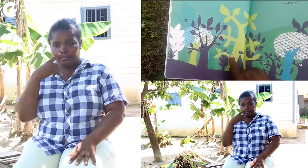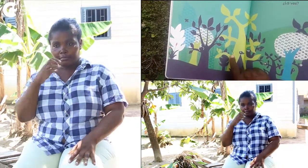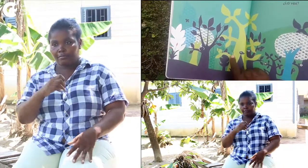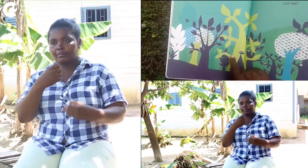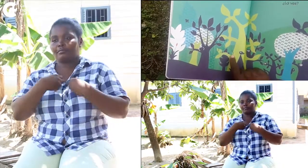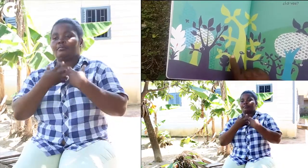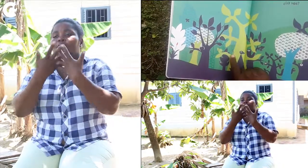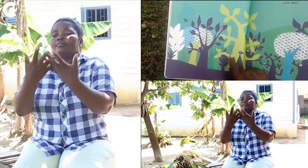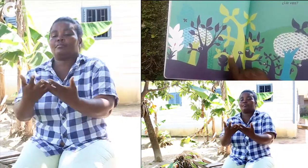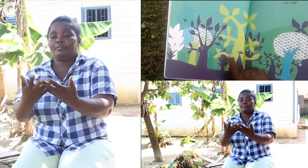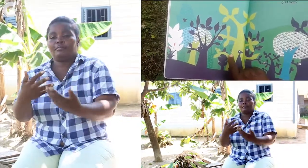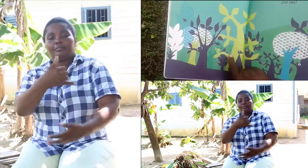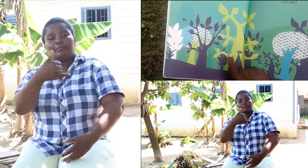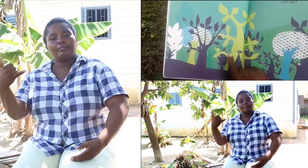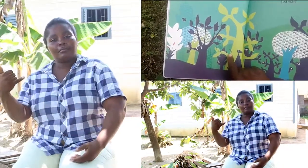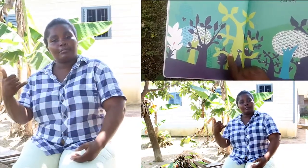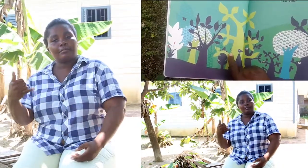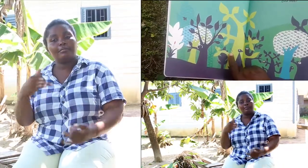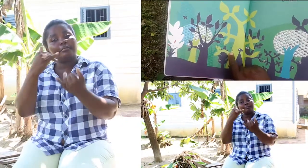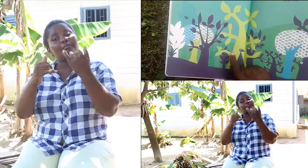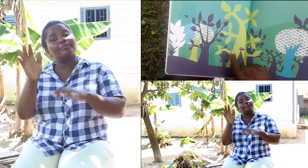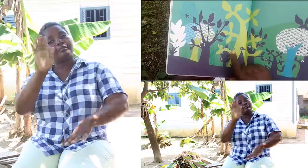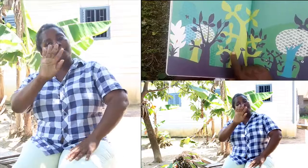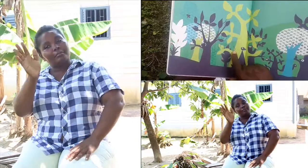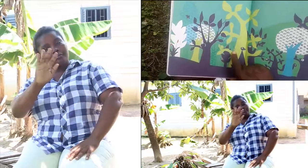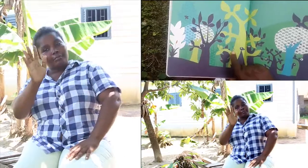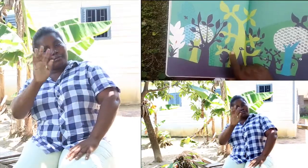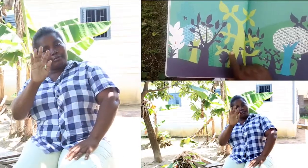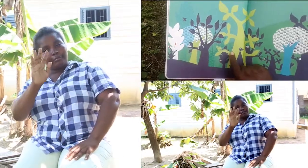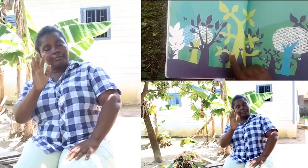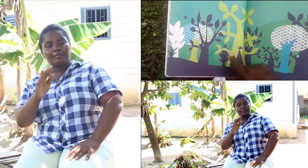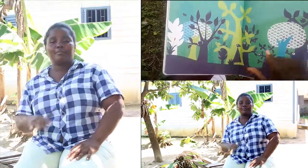de vuestro agrado. Y hasta la próxima. ¡Chaito!